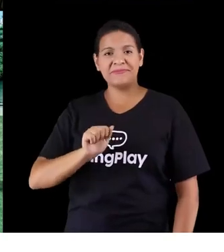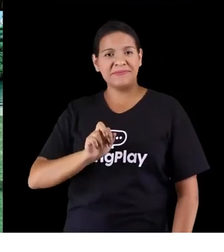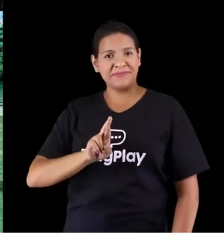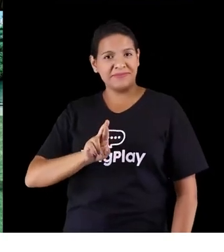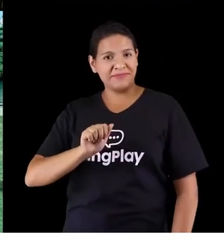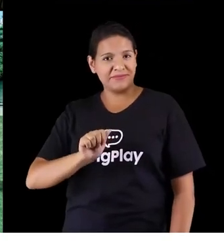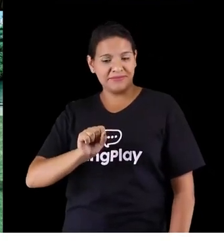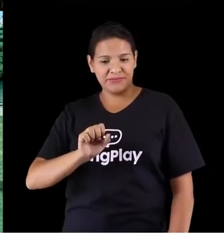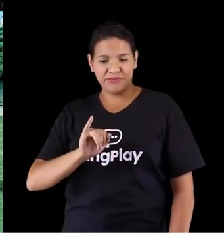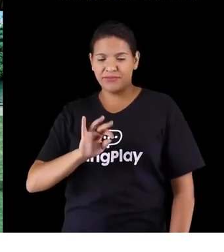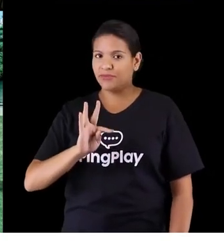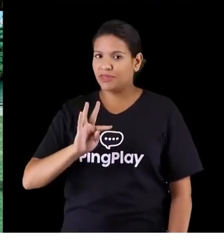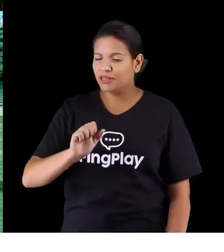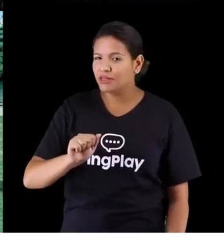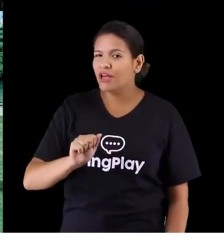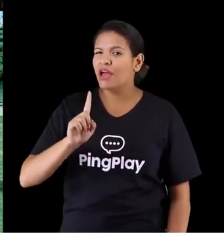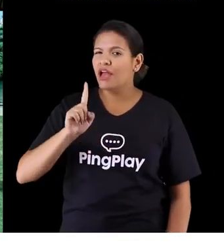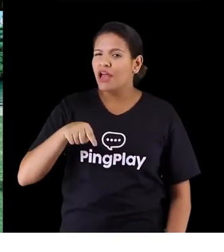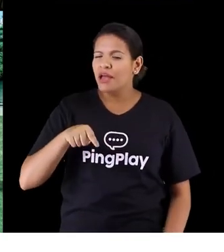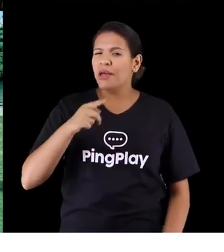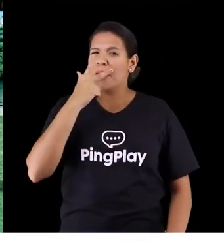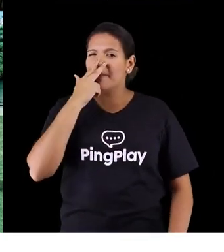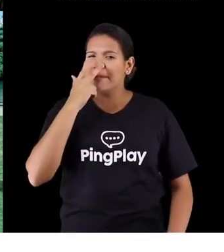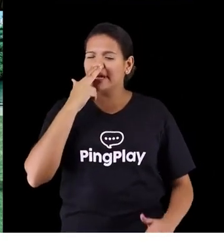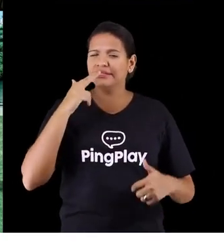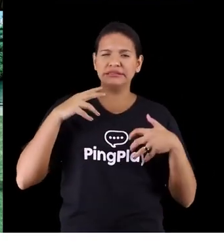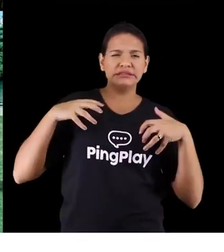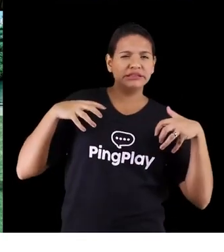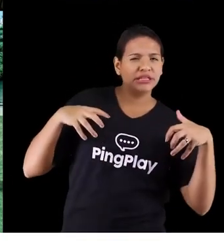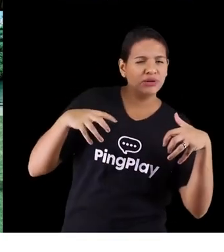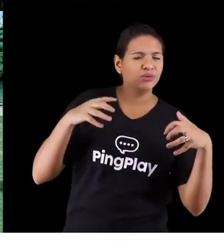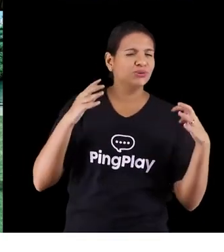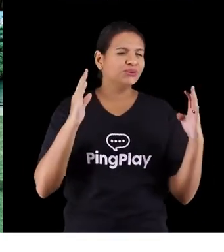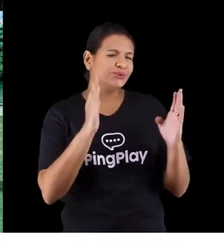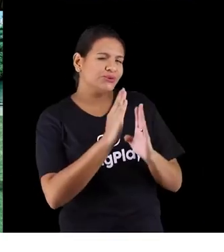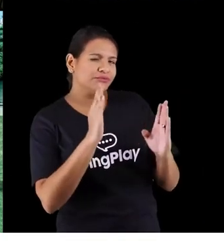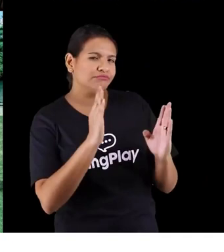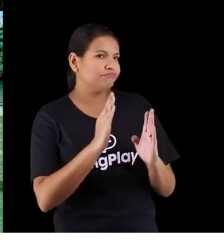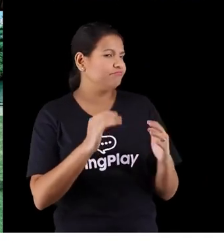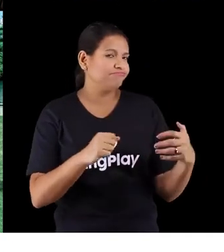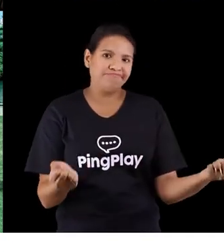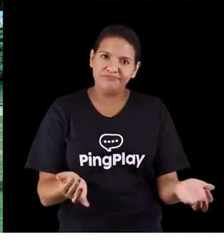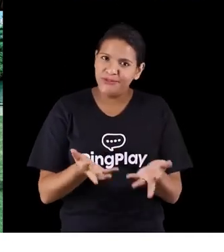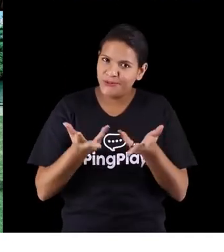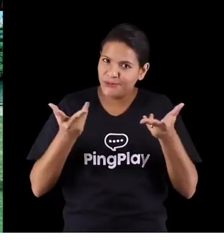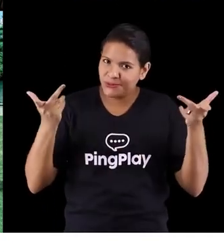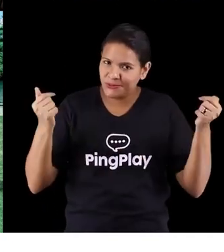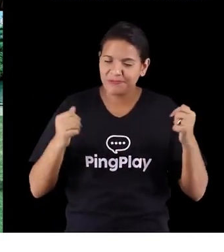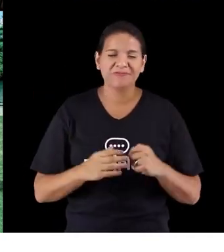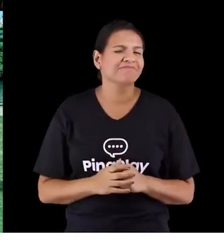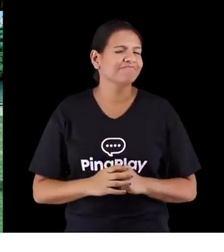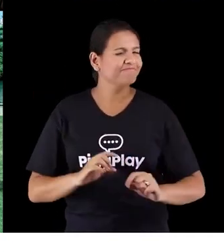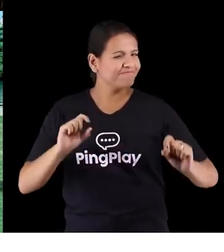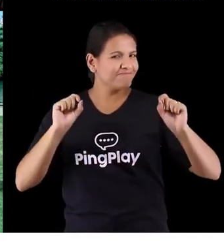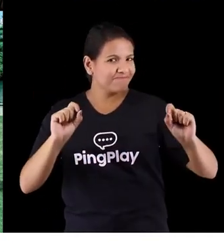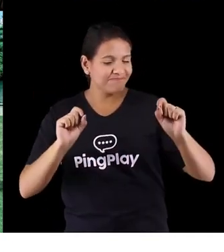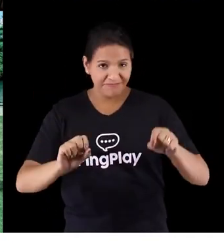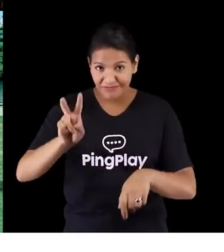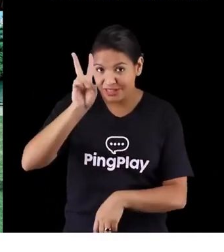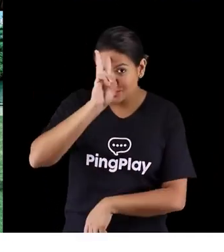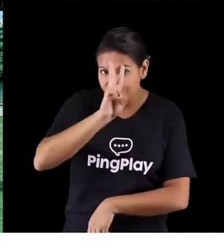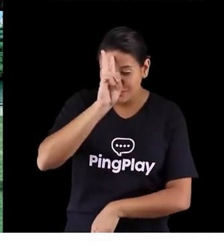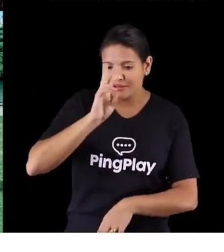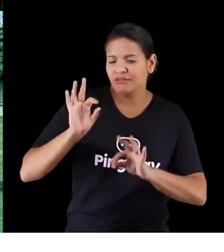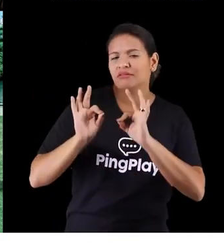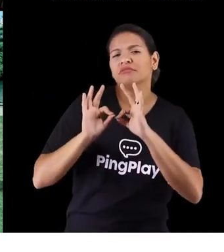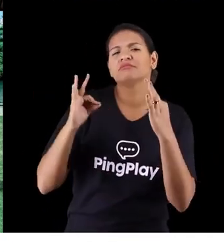Parasita, um thriller com humor peculiar e arrebatador, conta a história de uma família que vive